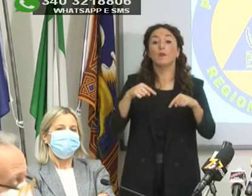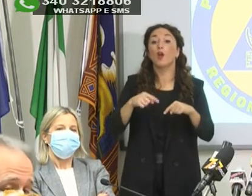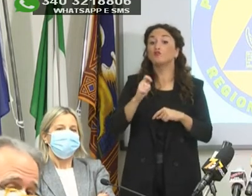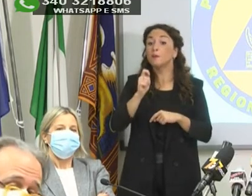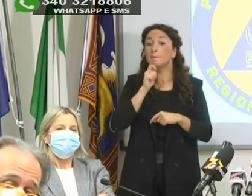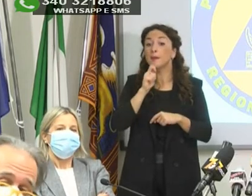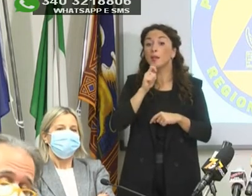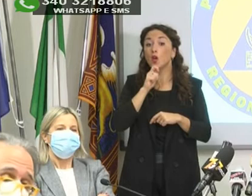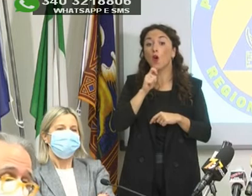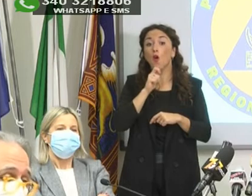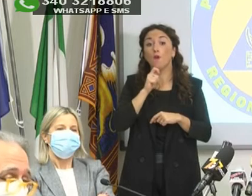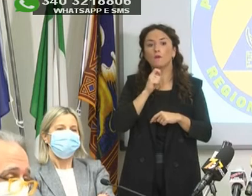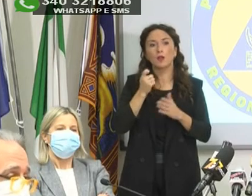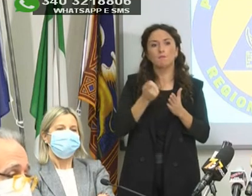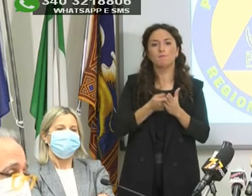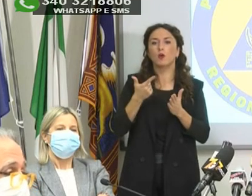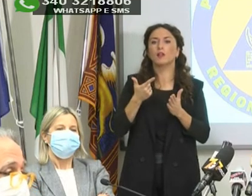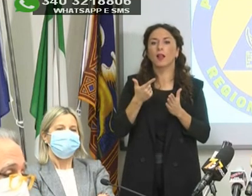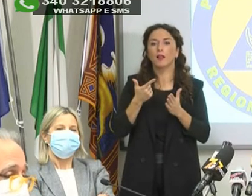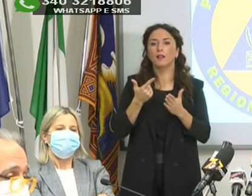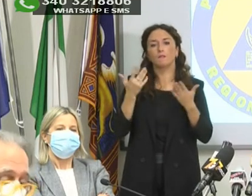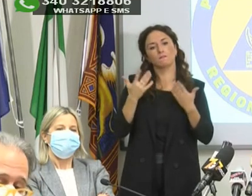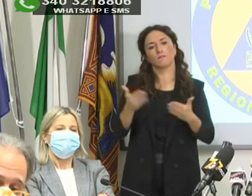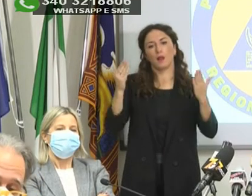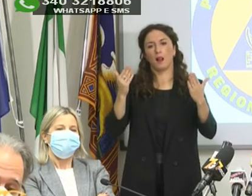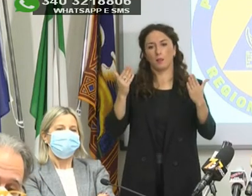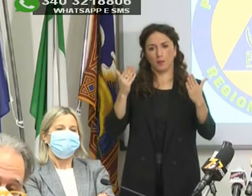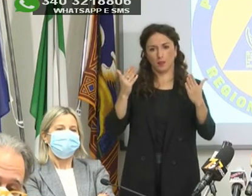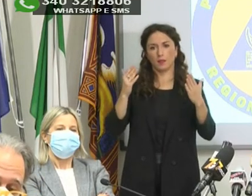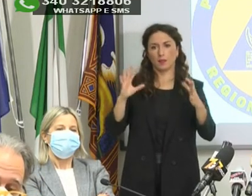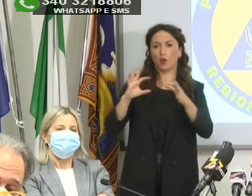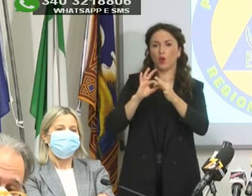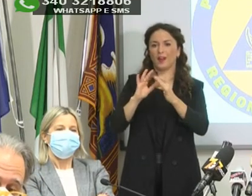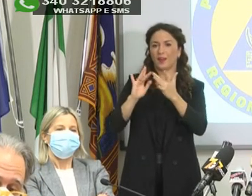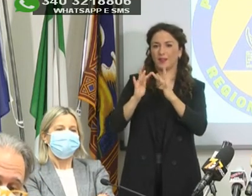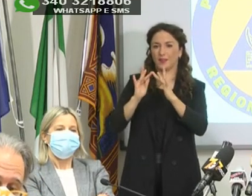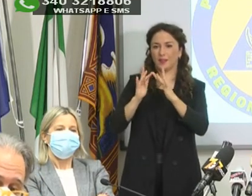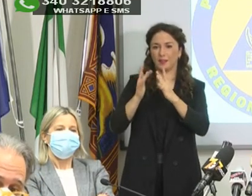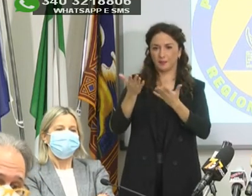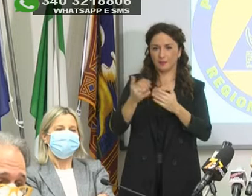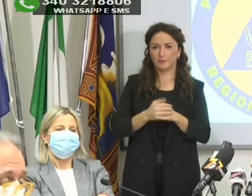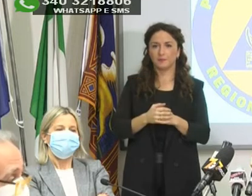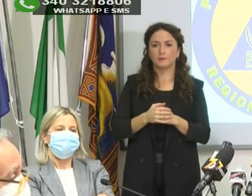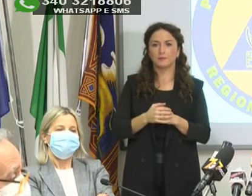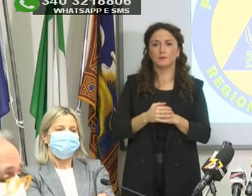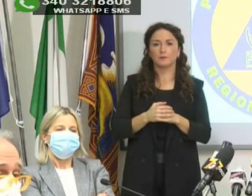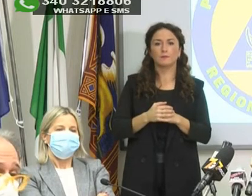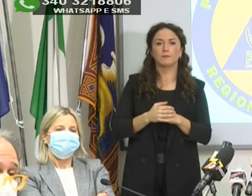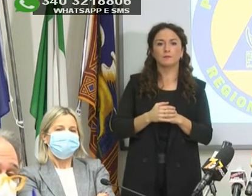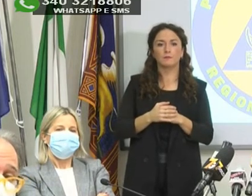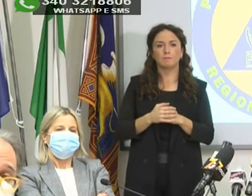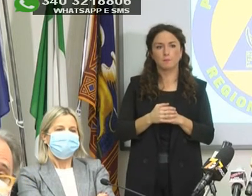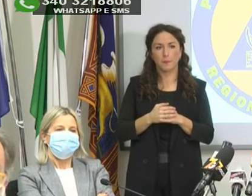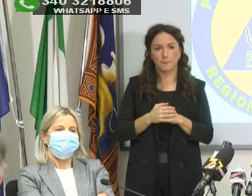sono particolarmente importanti perché finalmente li abbiamo messi in rete. Bravo, caro. Nicolussi si era prenotato da quel